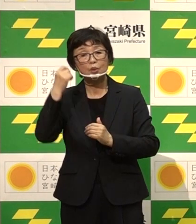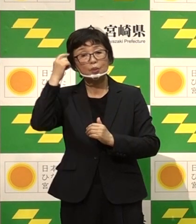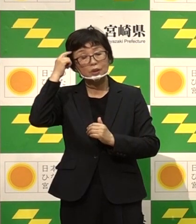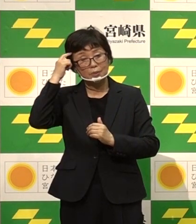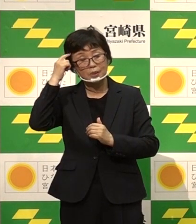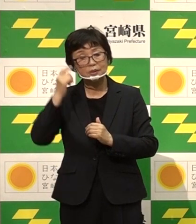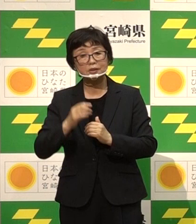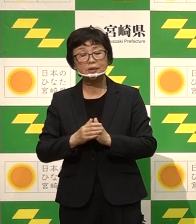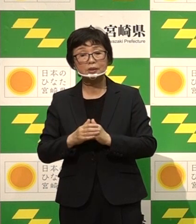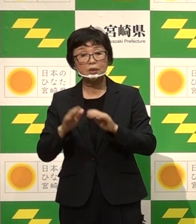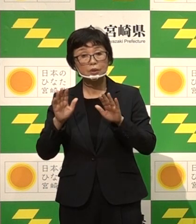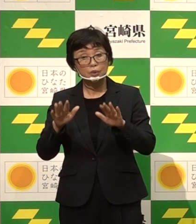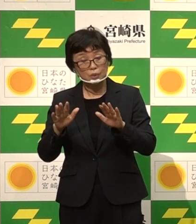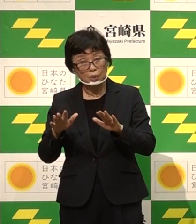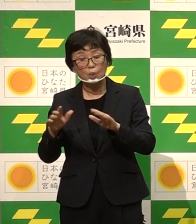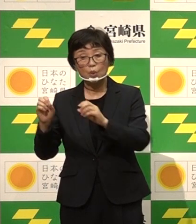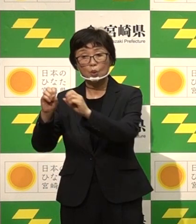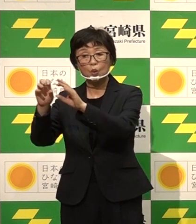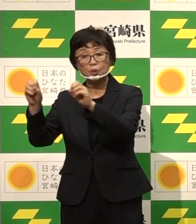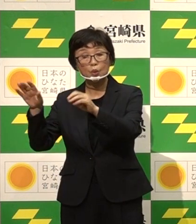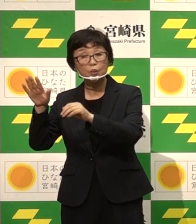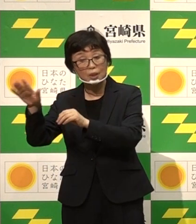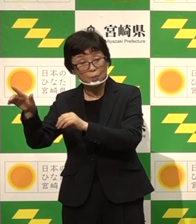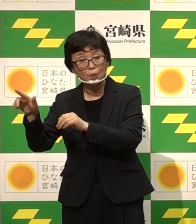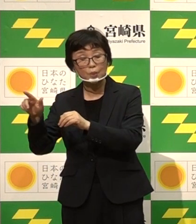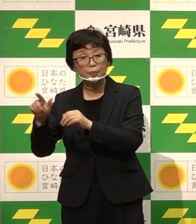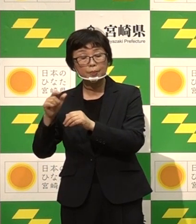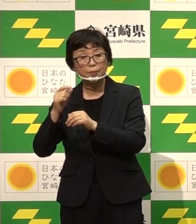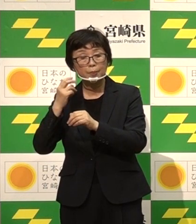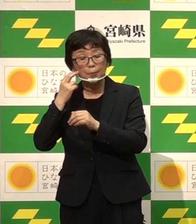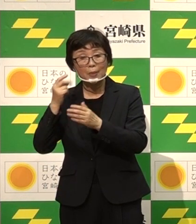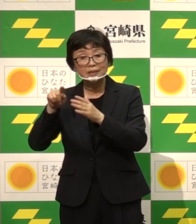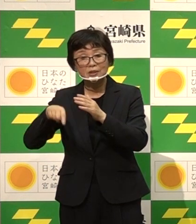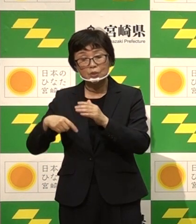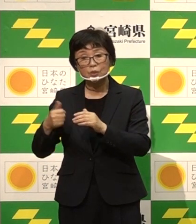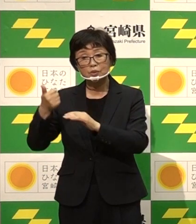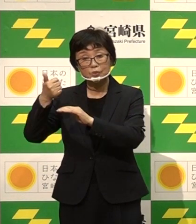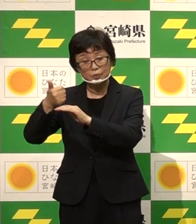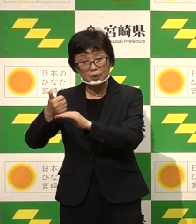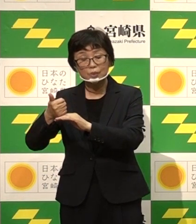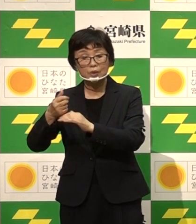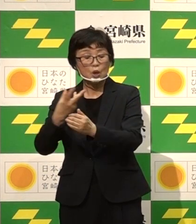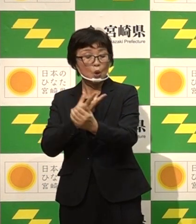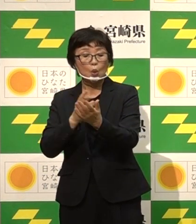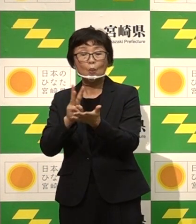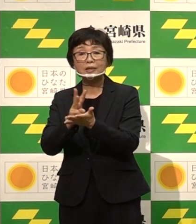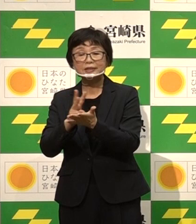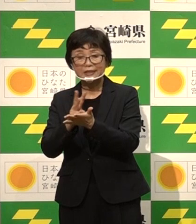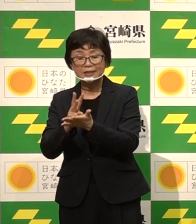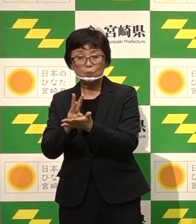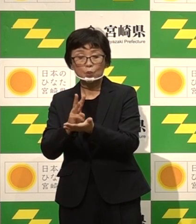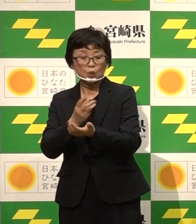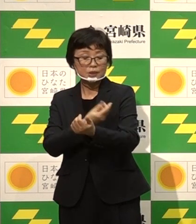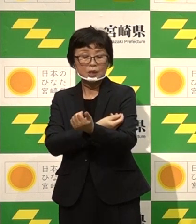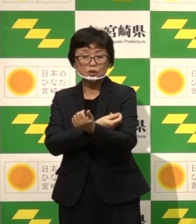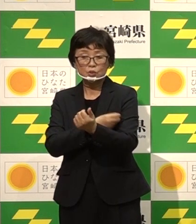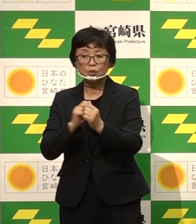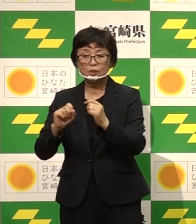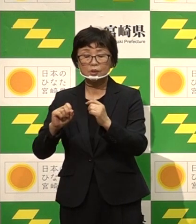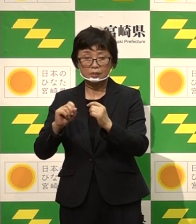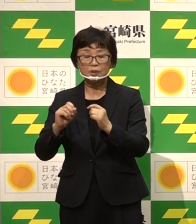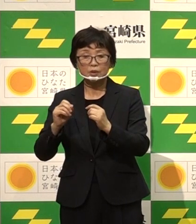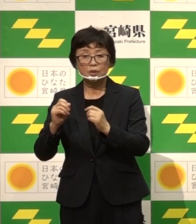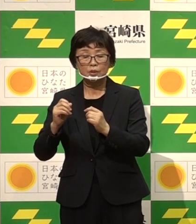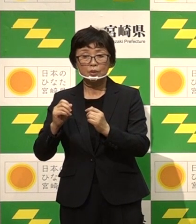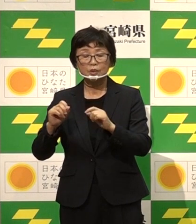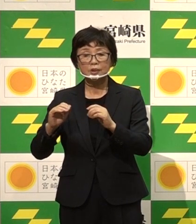も松野官房長官もこのワクチンの接種率を高めていくということをですね、会見等でコメントをしてお